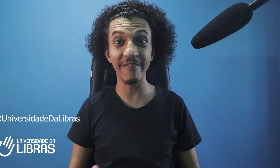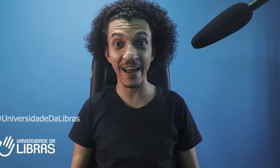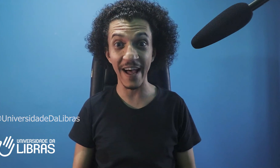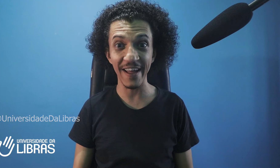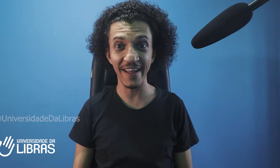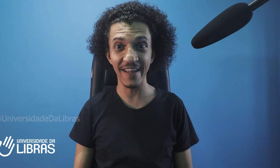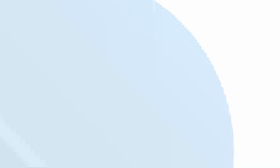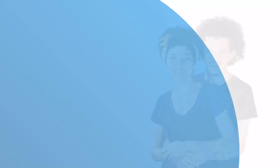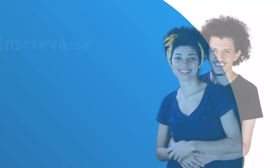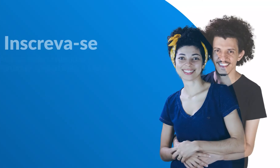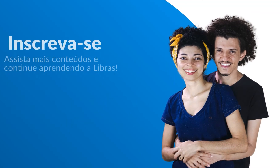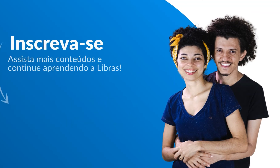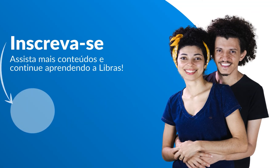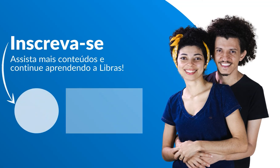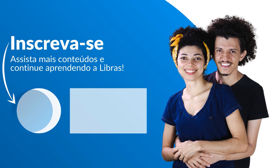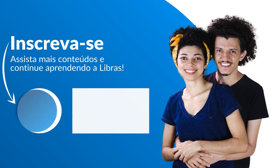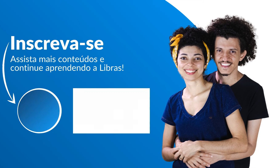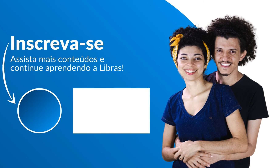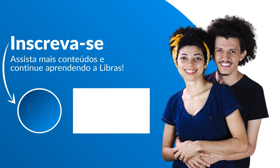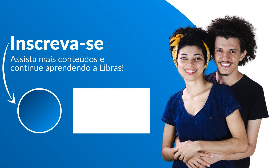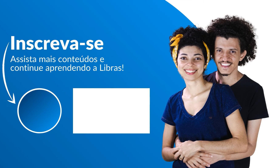libras vai lá E aí